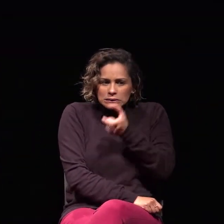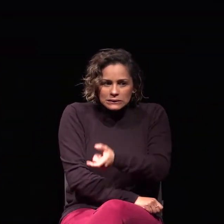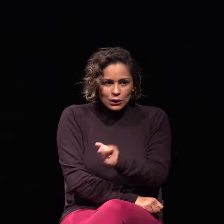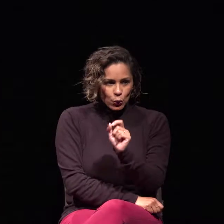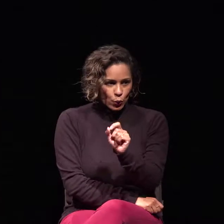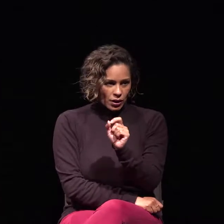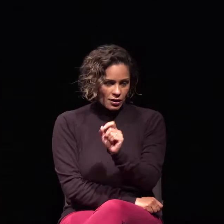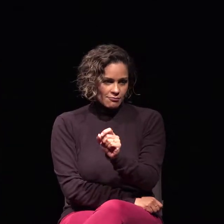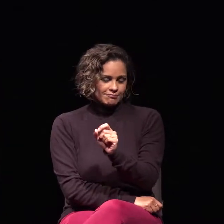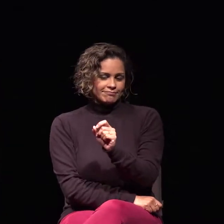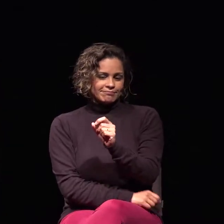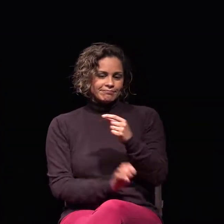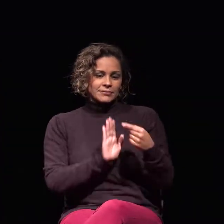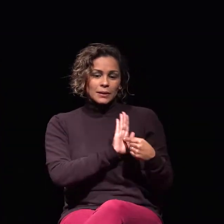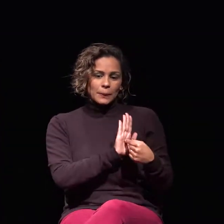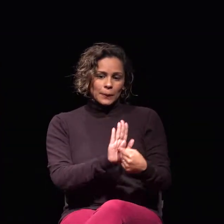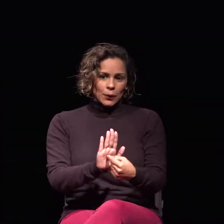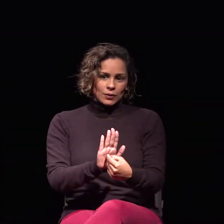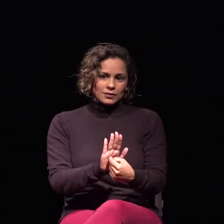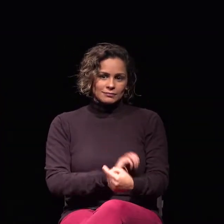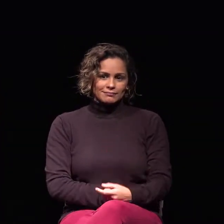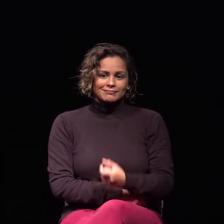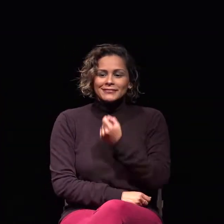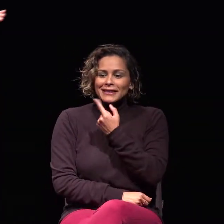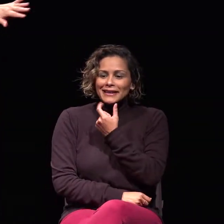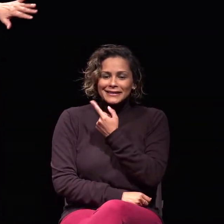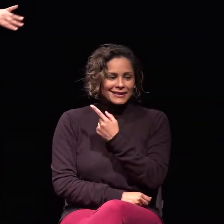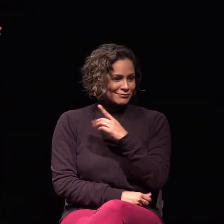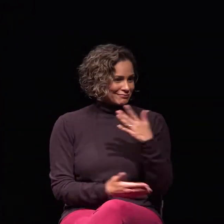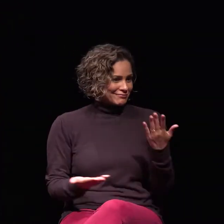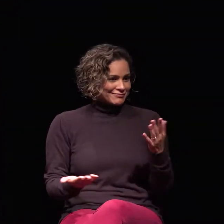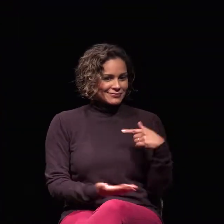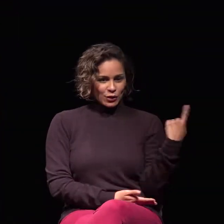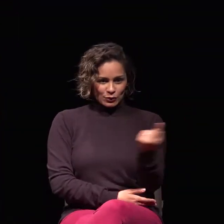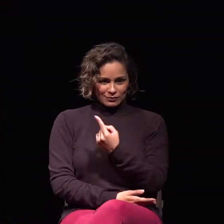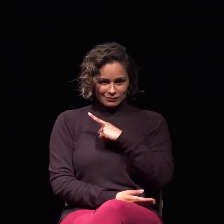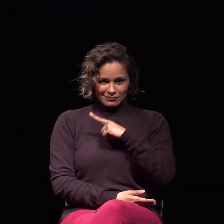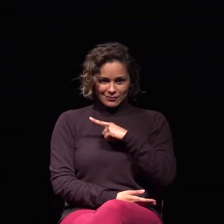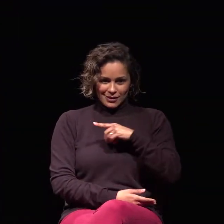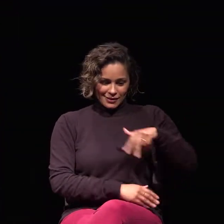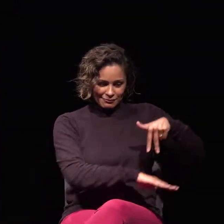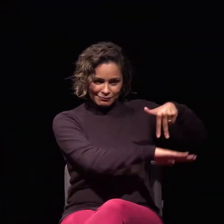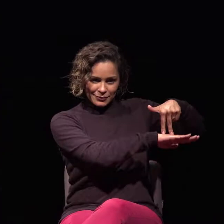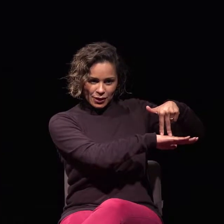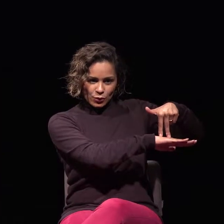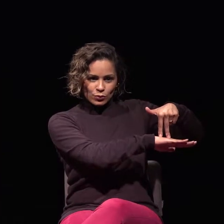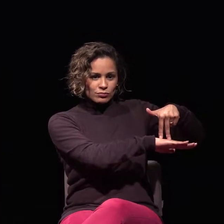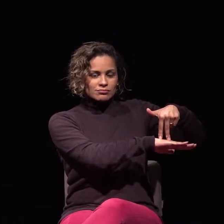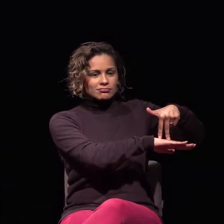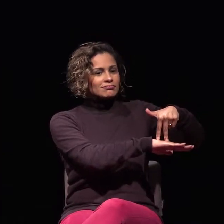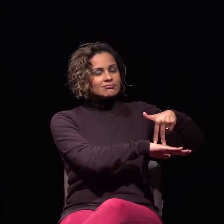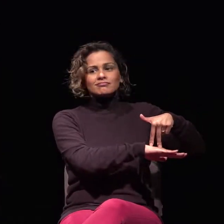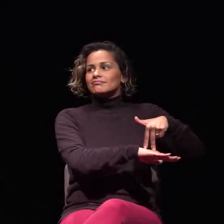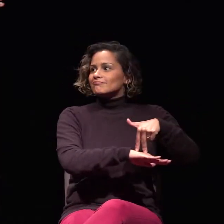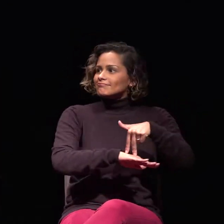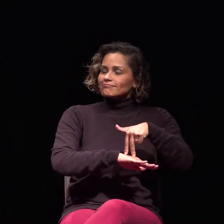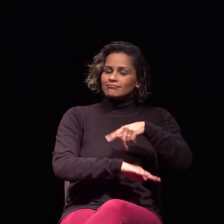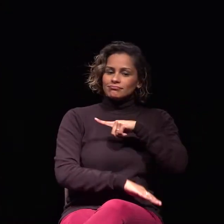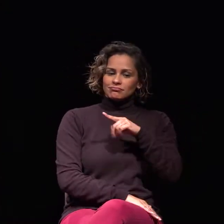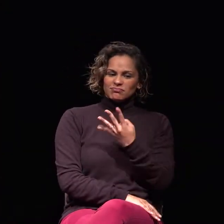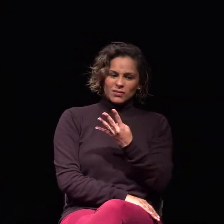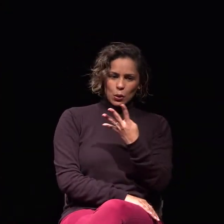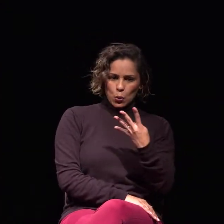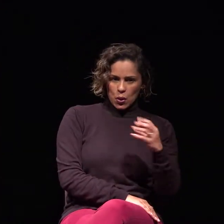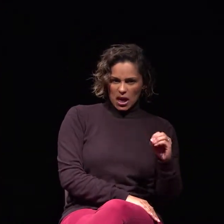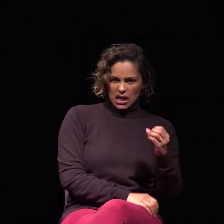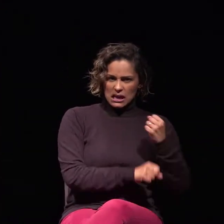trazer... É muito engraçado, nós estamos aqui, aqui tem esse palco. É mais ou menos assim, há 40 e tantos anos